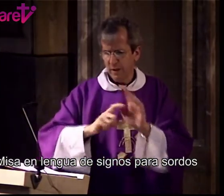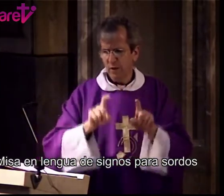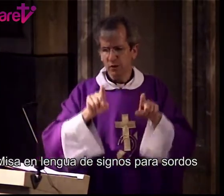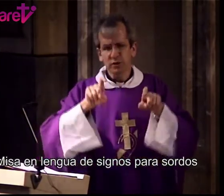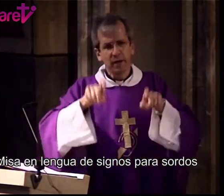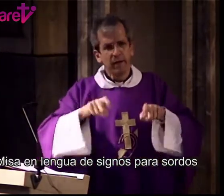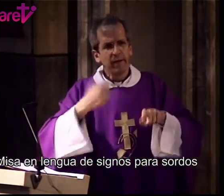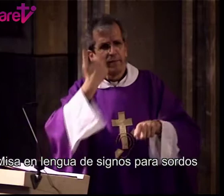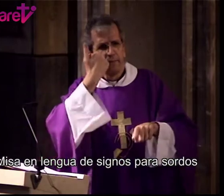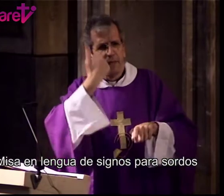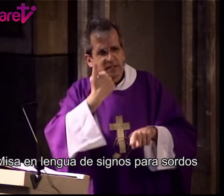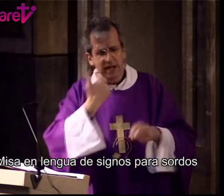mandamientos del sábado.